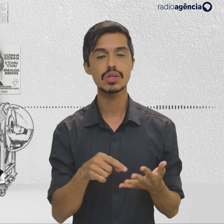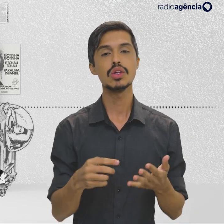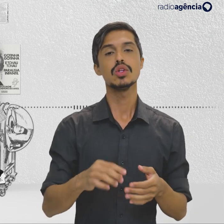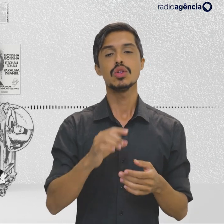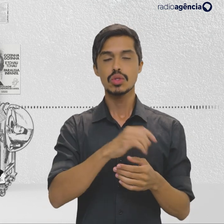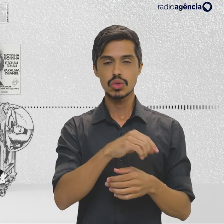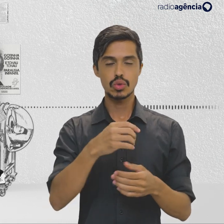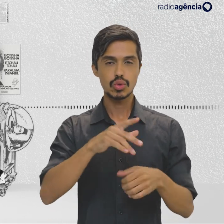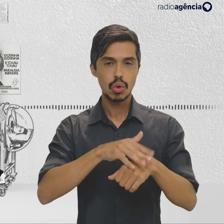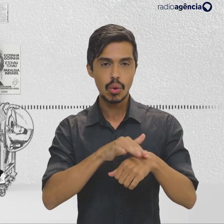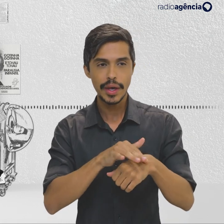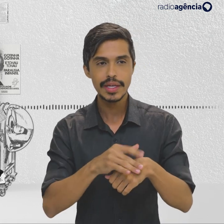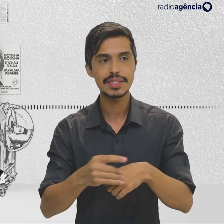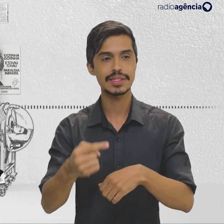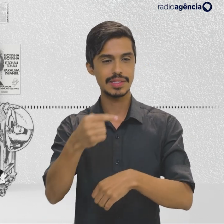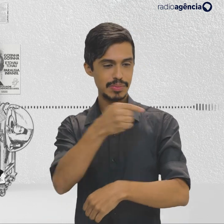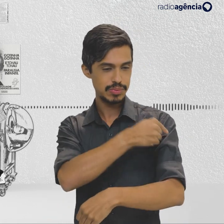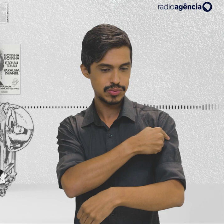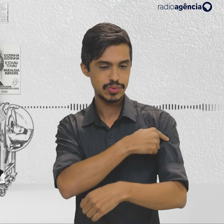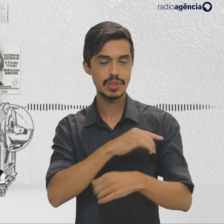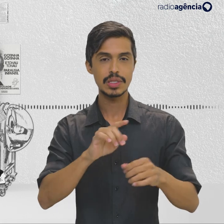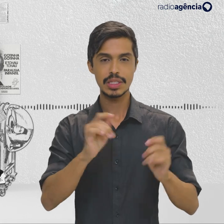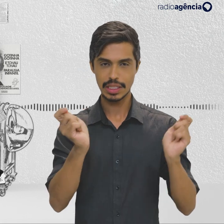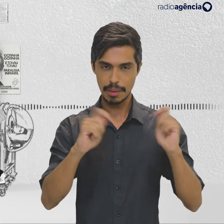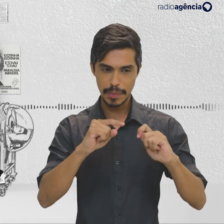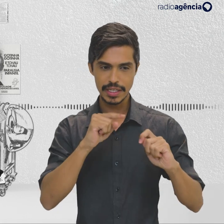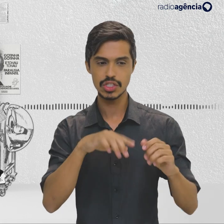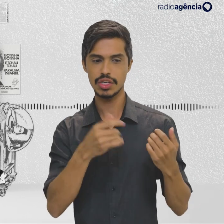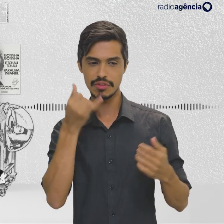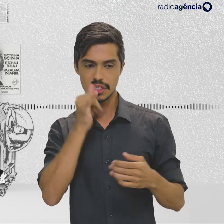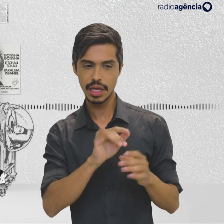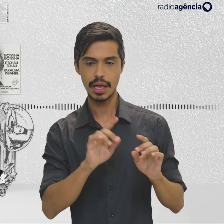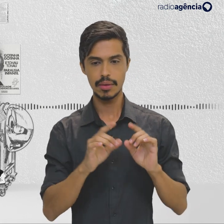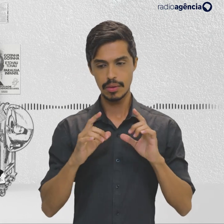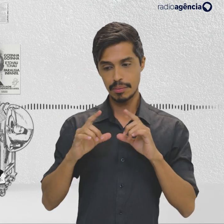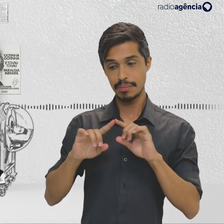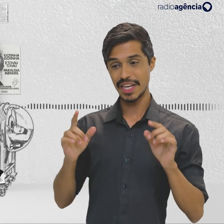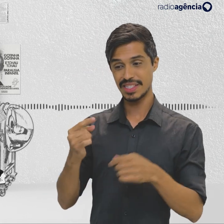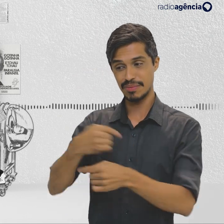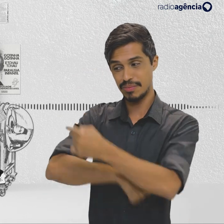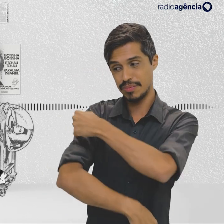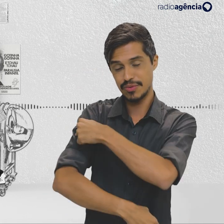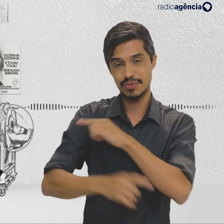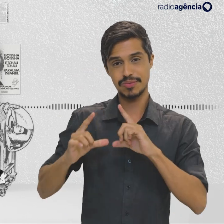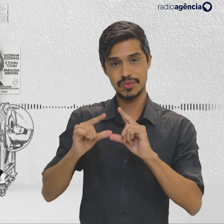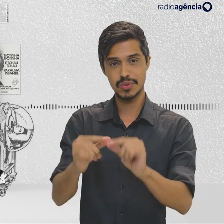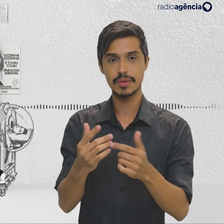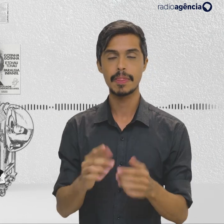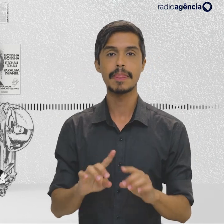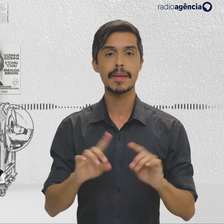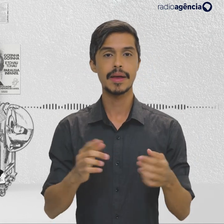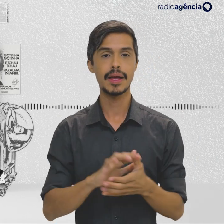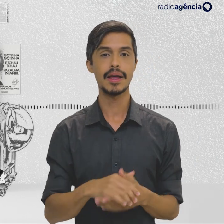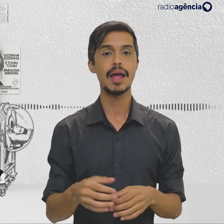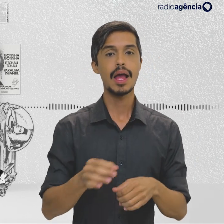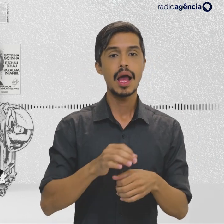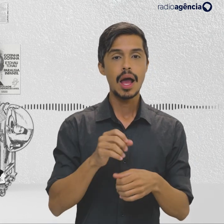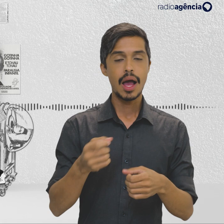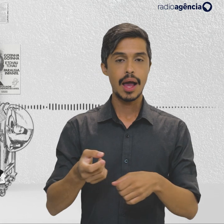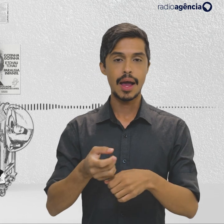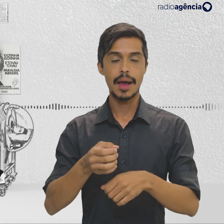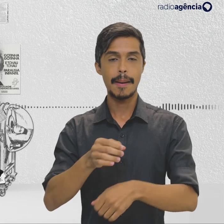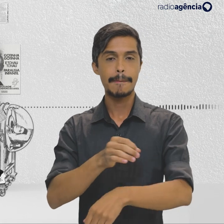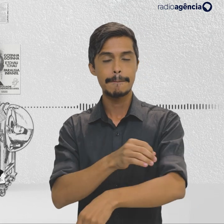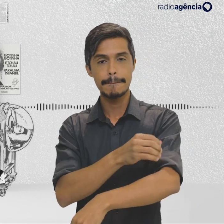baixa cobertura nos preocupam muito mais sarão pelo risco de alta letalidade a poliomelite